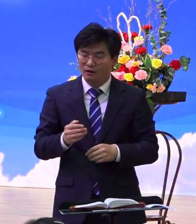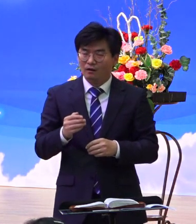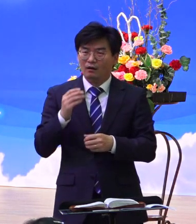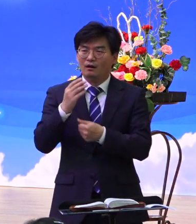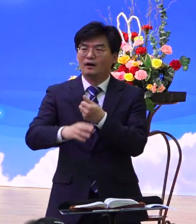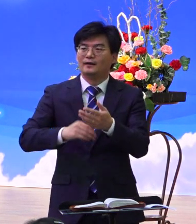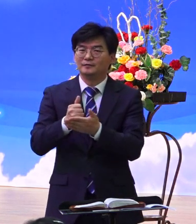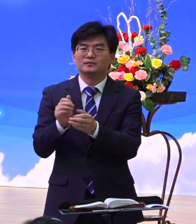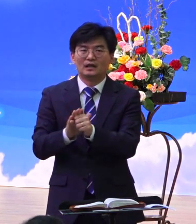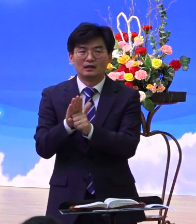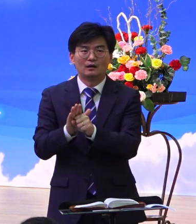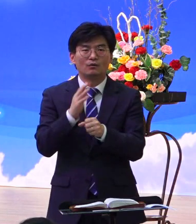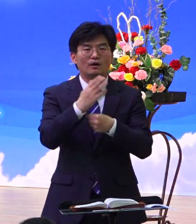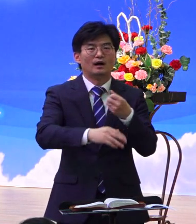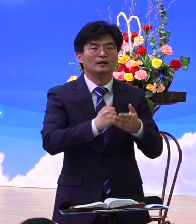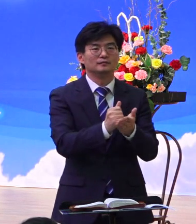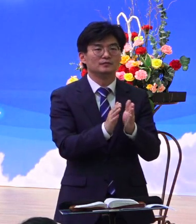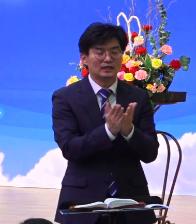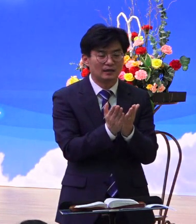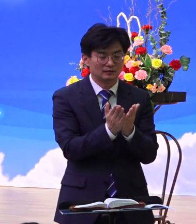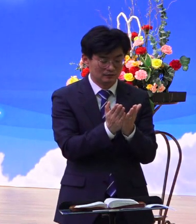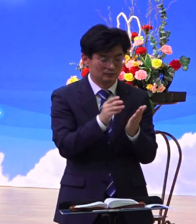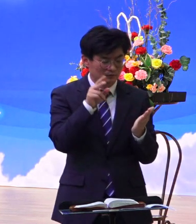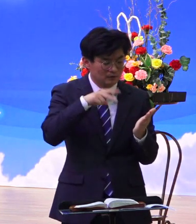충분히 짐작할 수 있습니다.